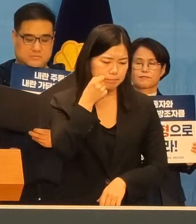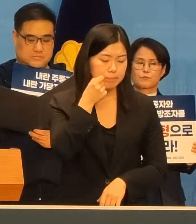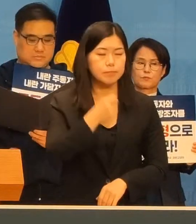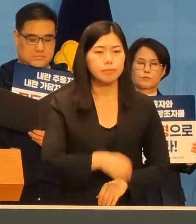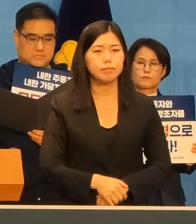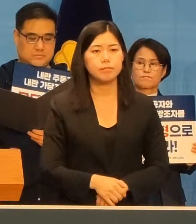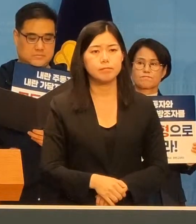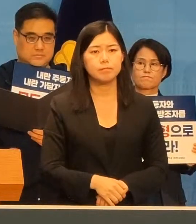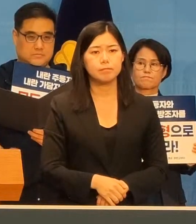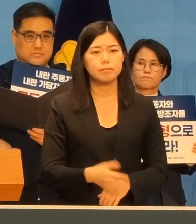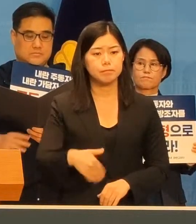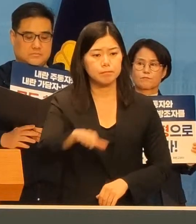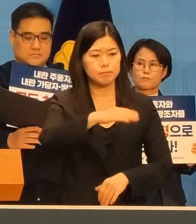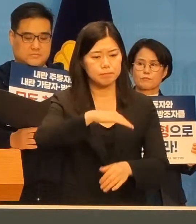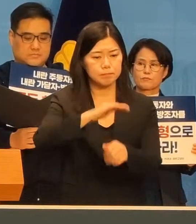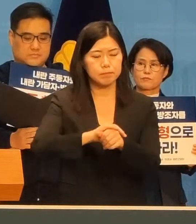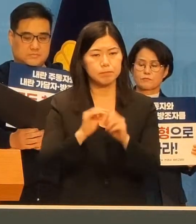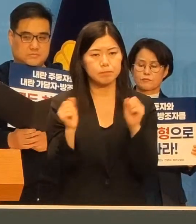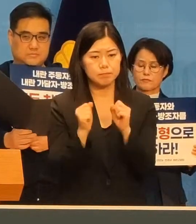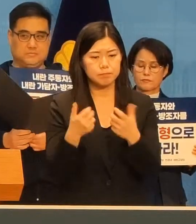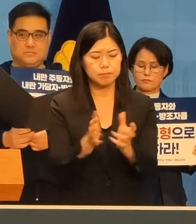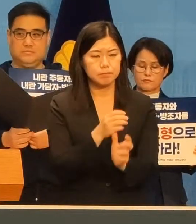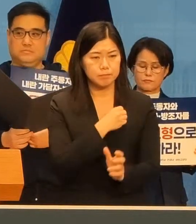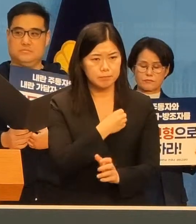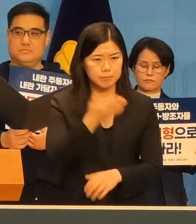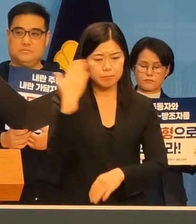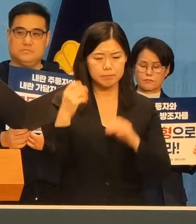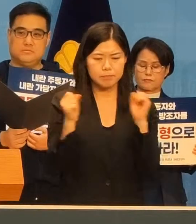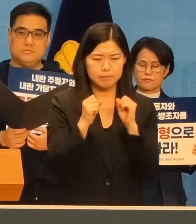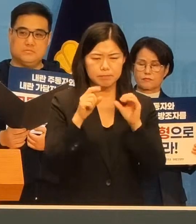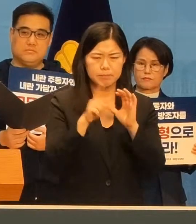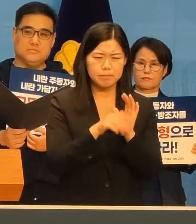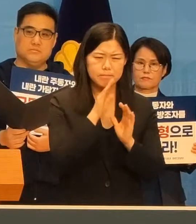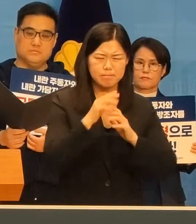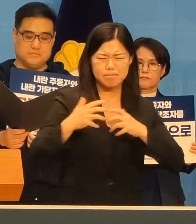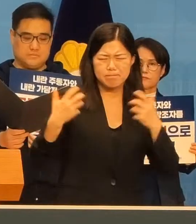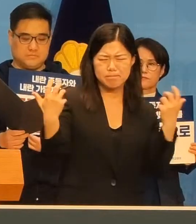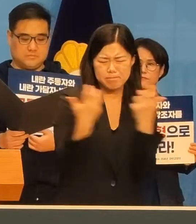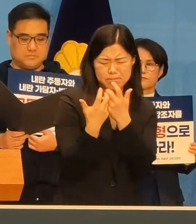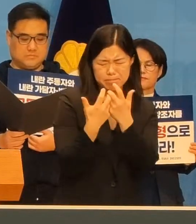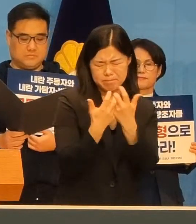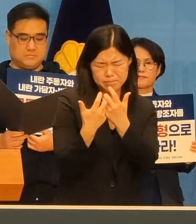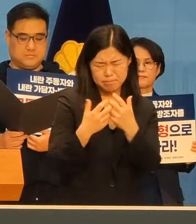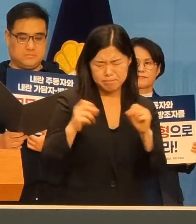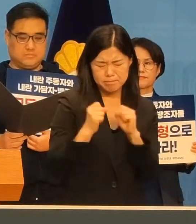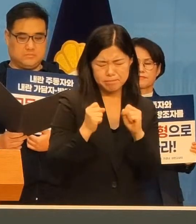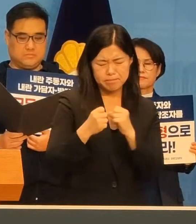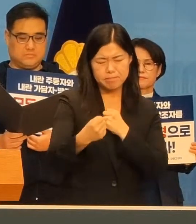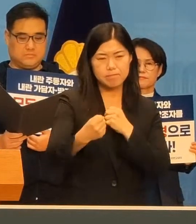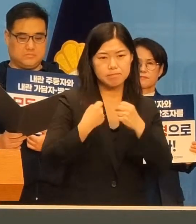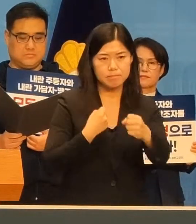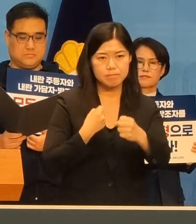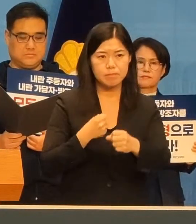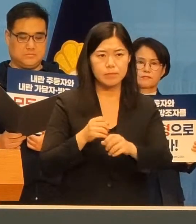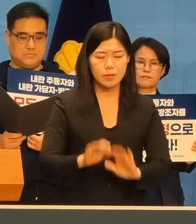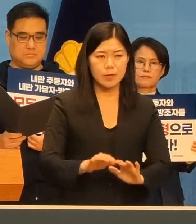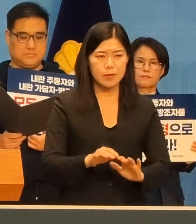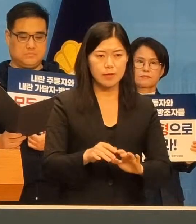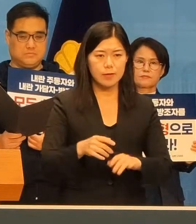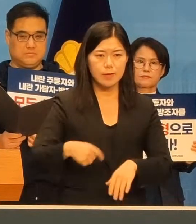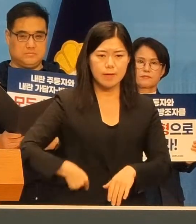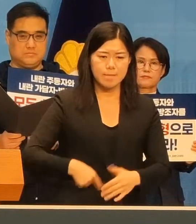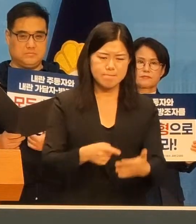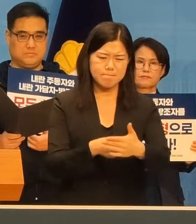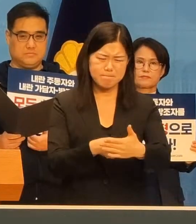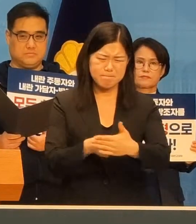있습니다. 우리 경북 당원들은 지난 겨울 살을 애는 눈보라와 차가운 시선 속에서도 단 한 번도 뜻을